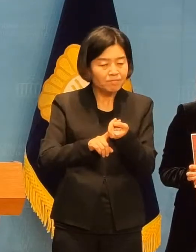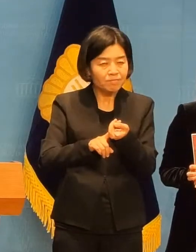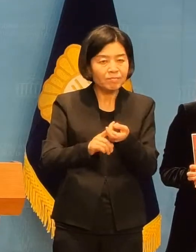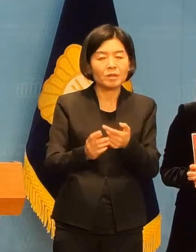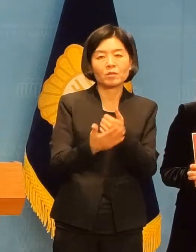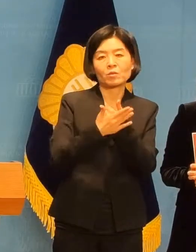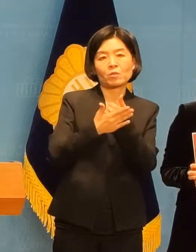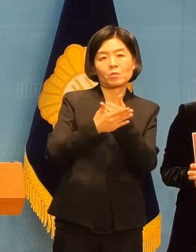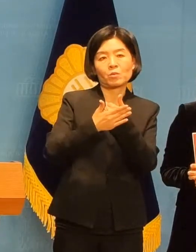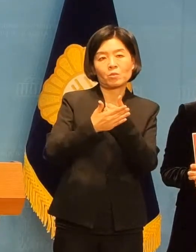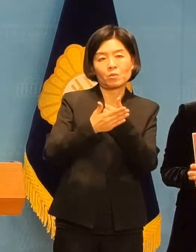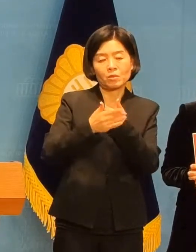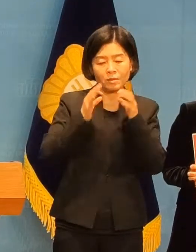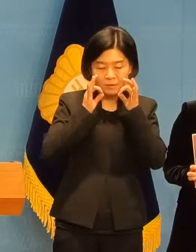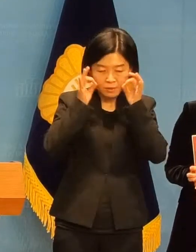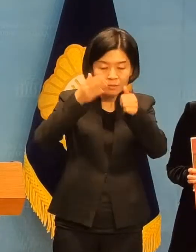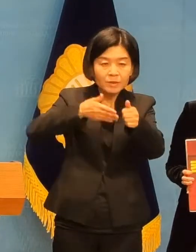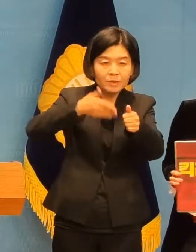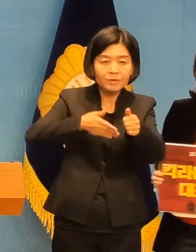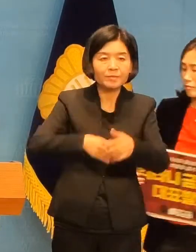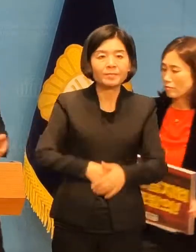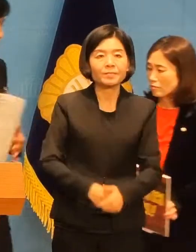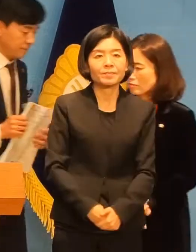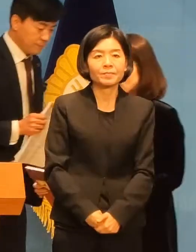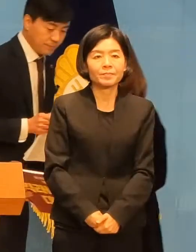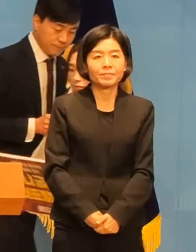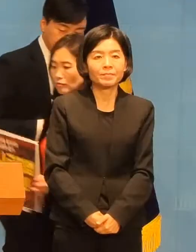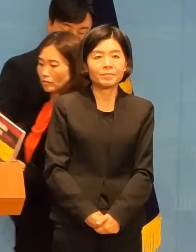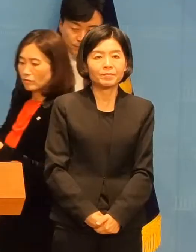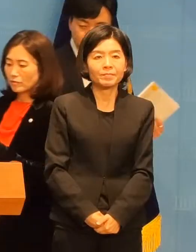도와주시길 간곡히 부탁드리겠습니다.